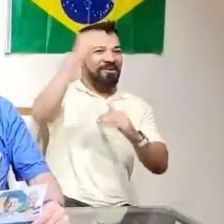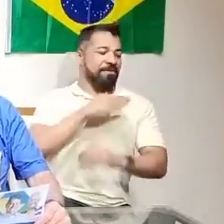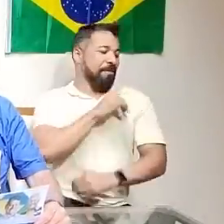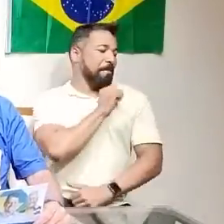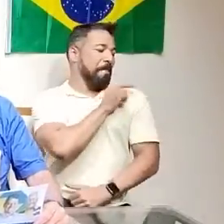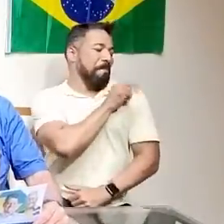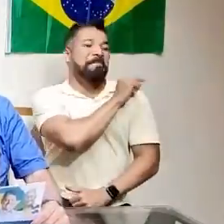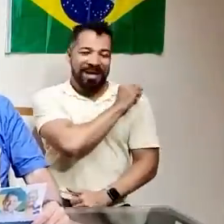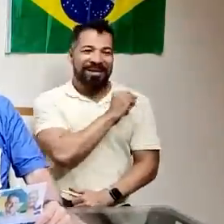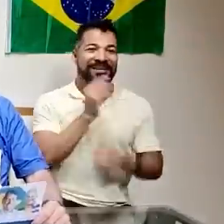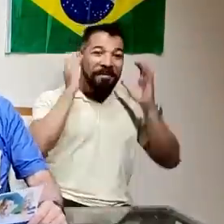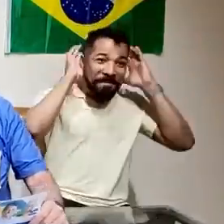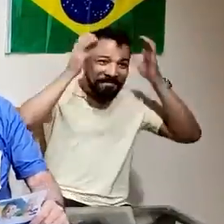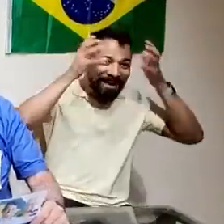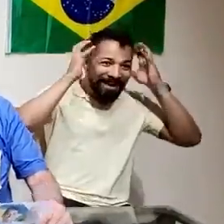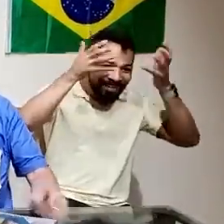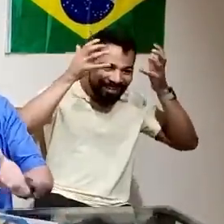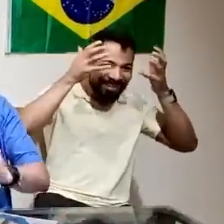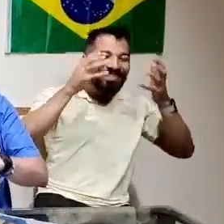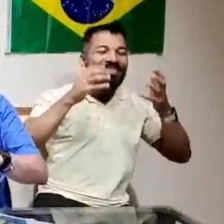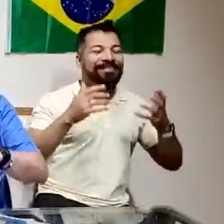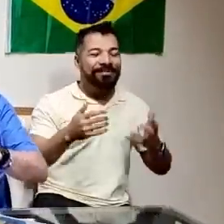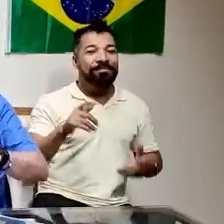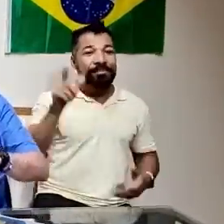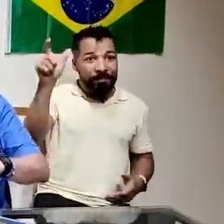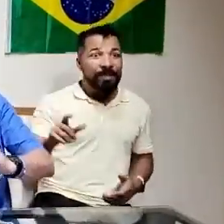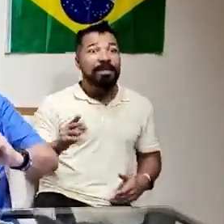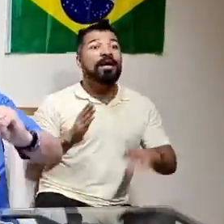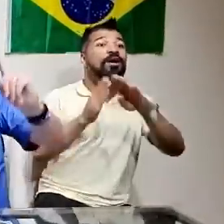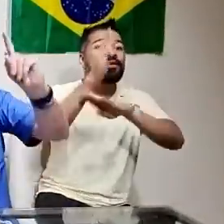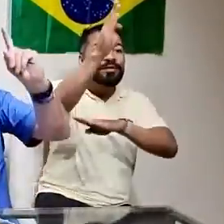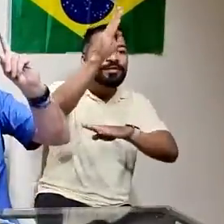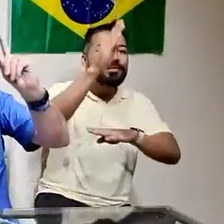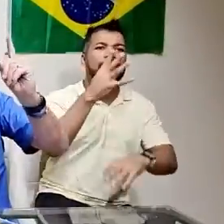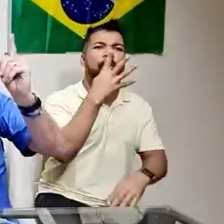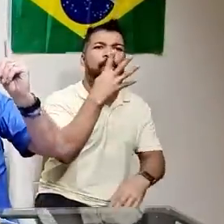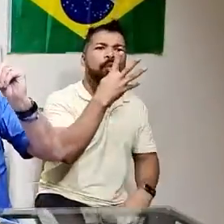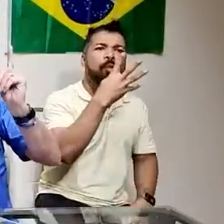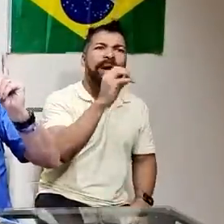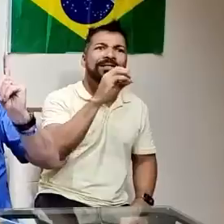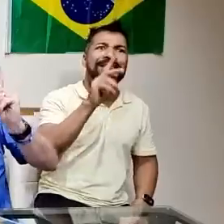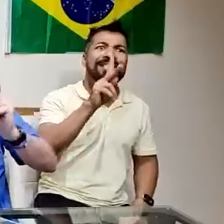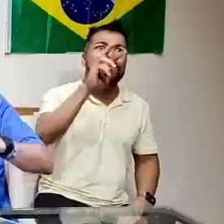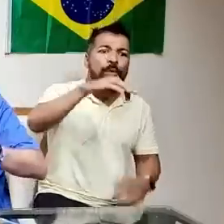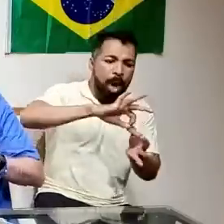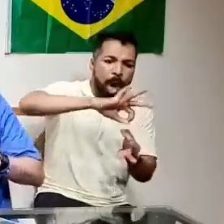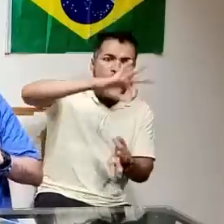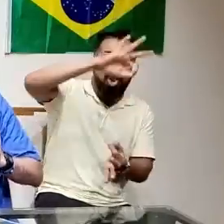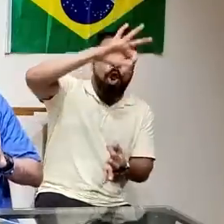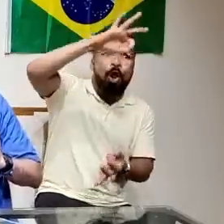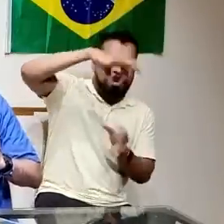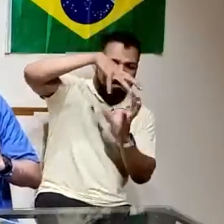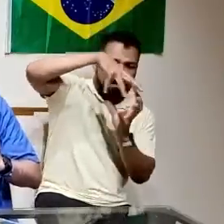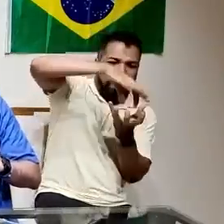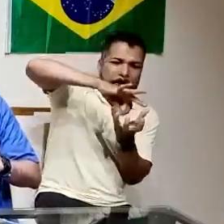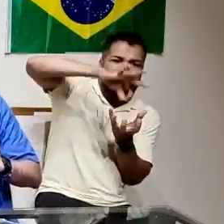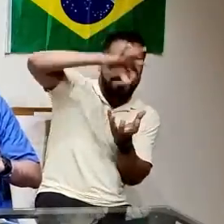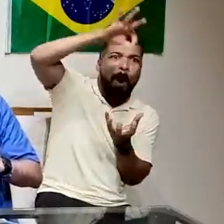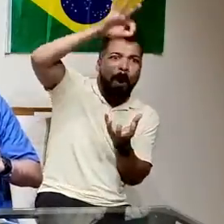o Marcos Pontes, o nosso astronauta, o homem que foi a 400 quilômetros de altura. Dá para imaginar o que é isso,